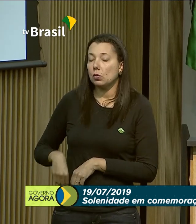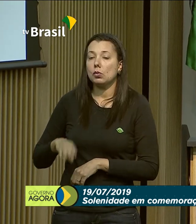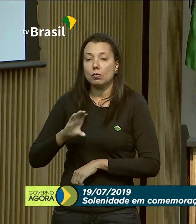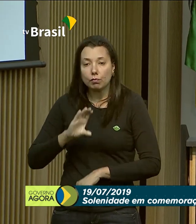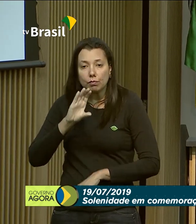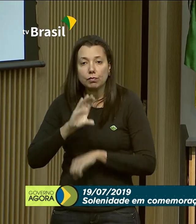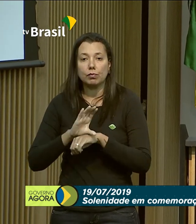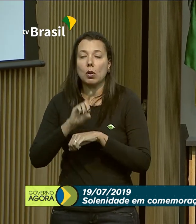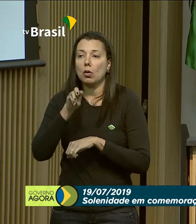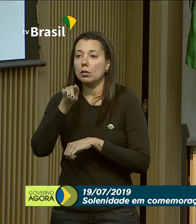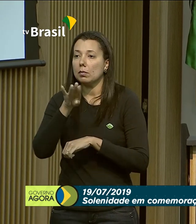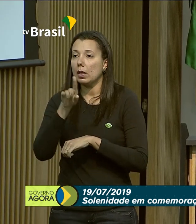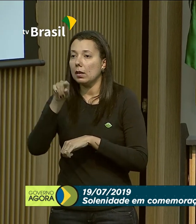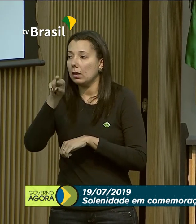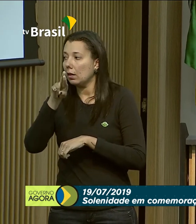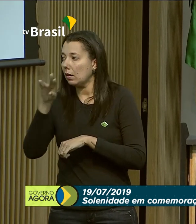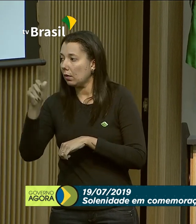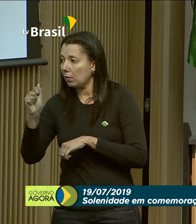Cidadania.